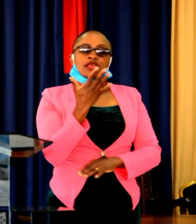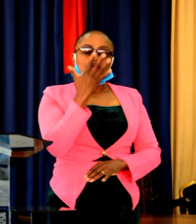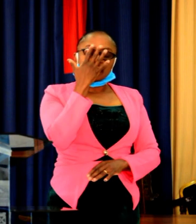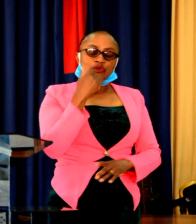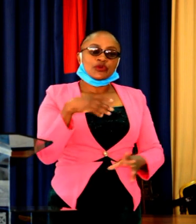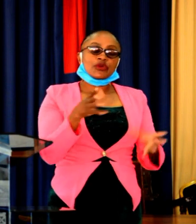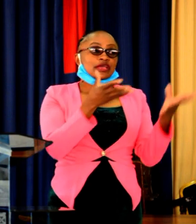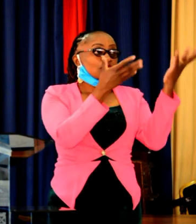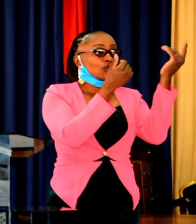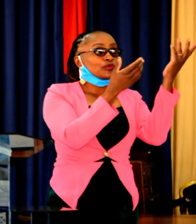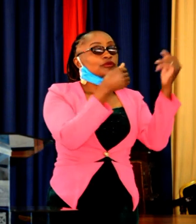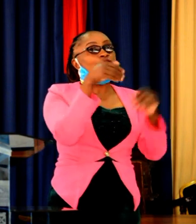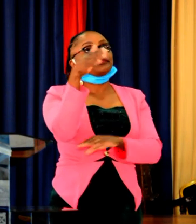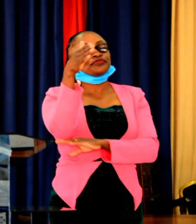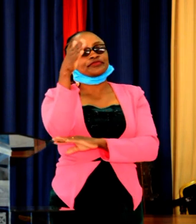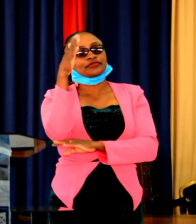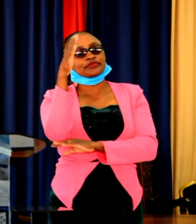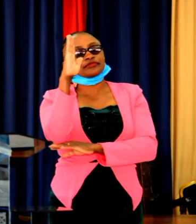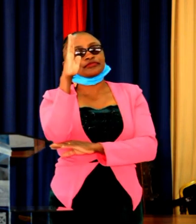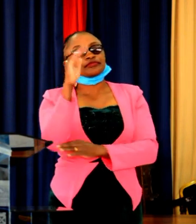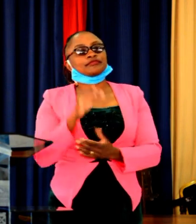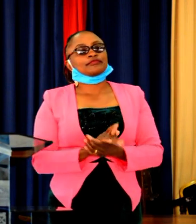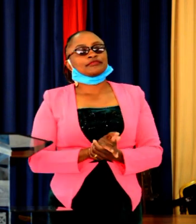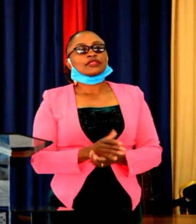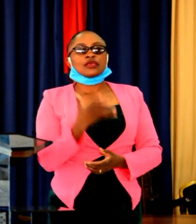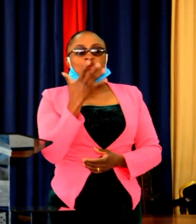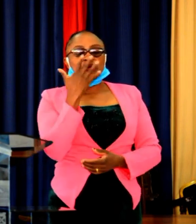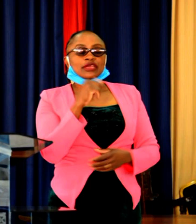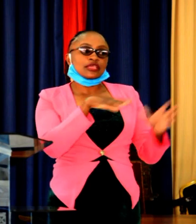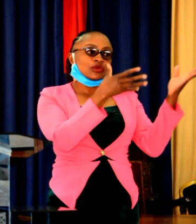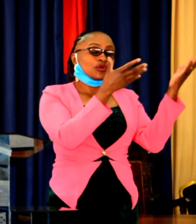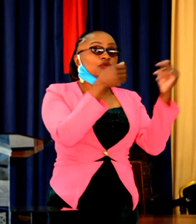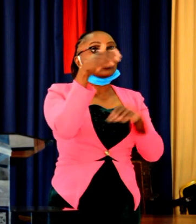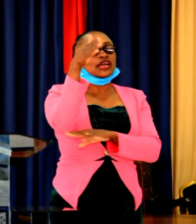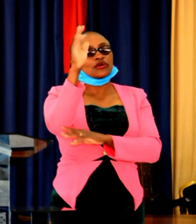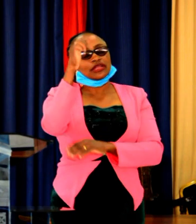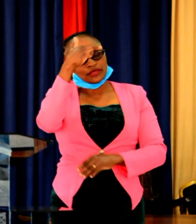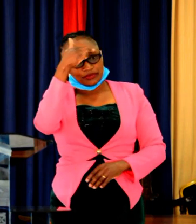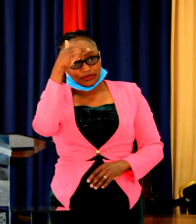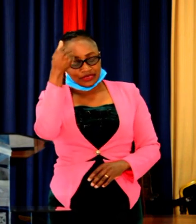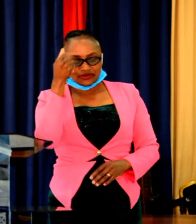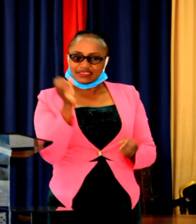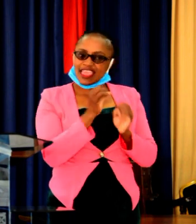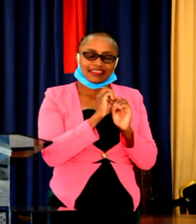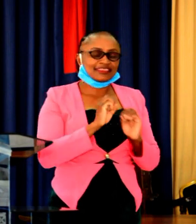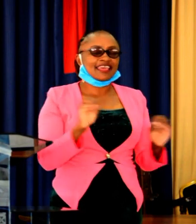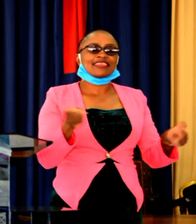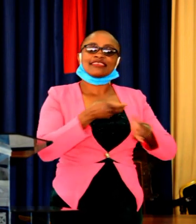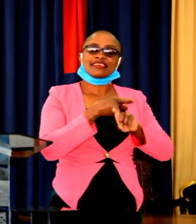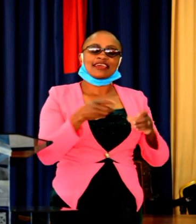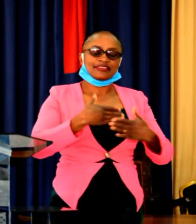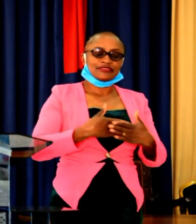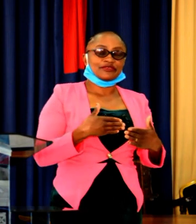tumtegemee huyu Mungu? Kwa nini tumtarajie? Because there is nothing that is hard before